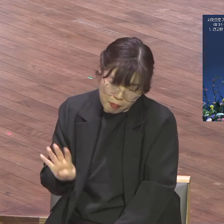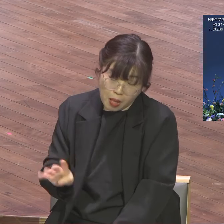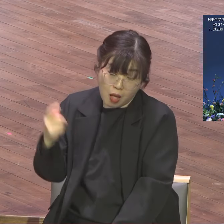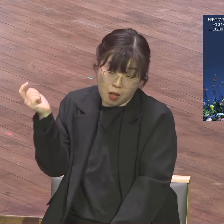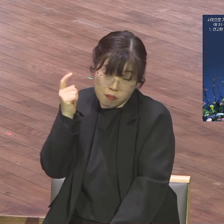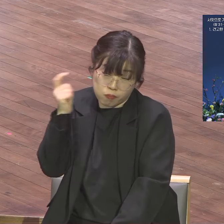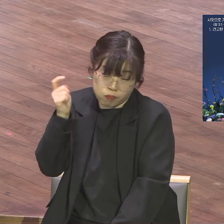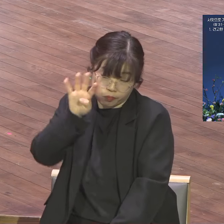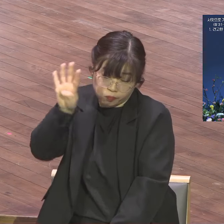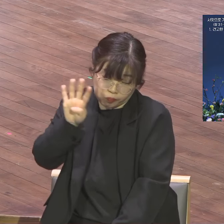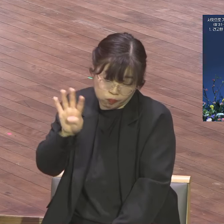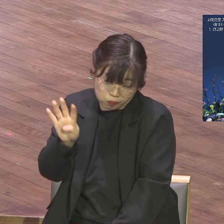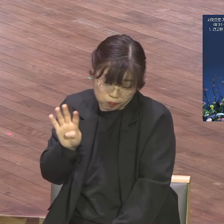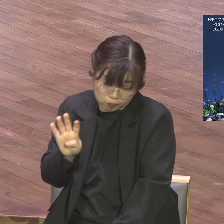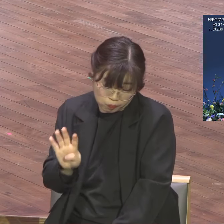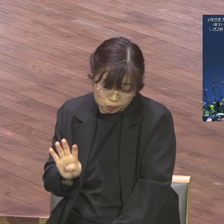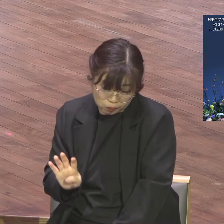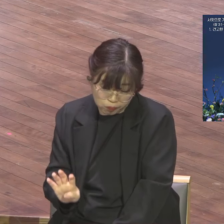들리도록.